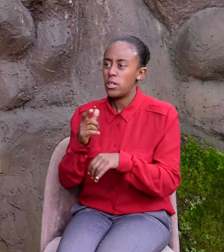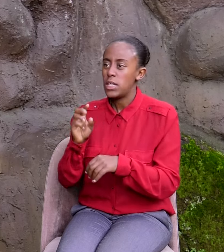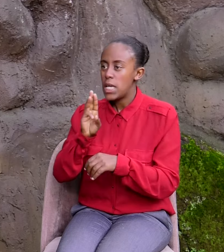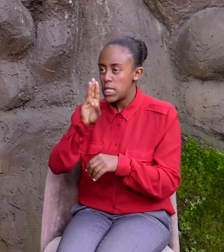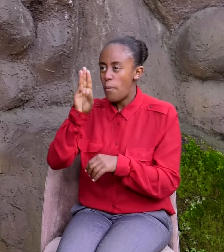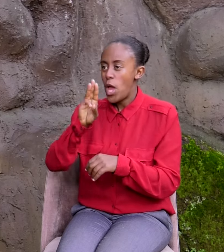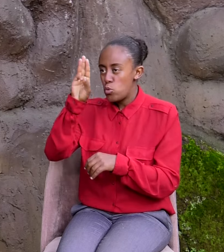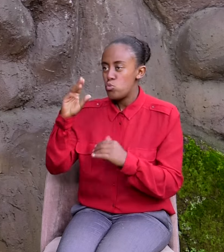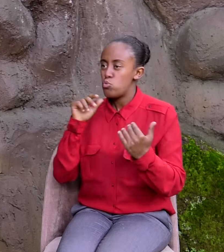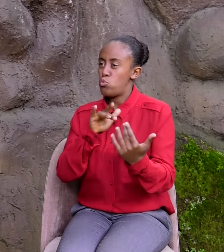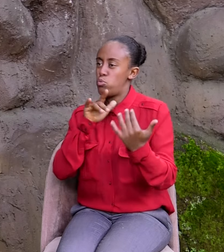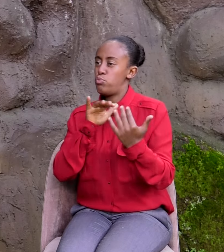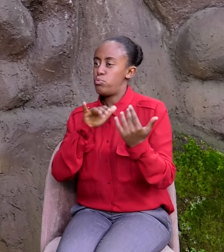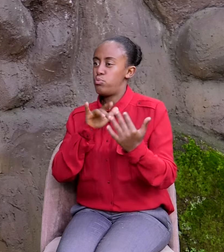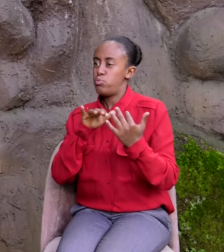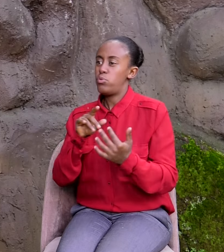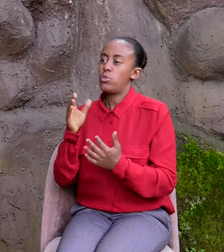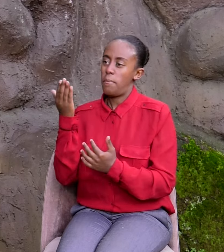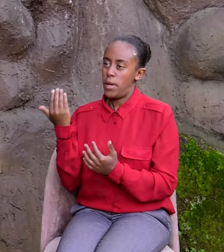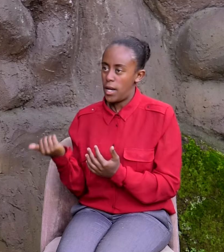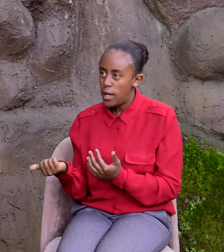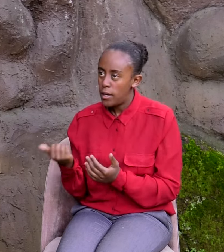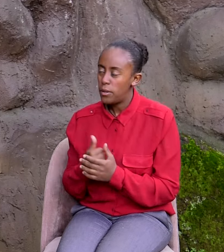የሰሜኑ ጦርነት የነበረበት ወቅት ነው።